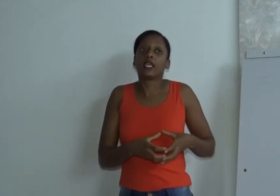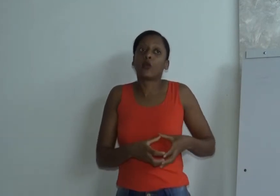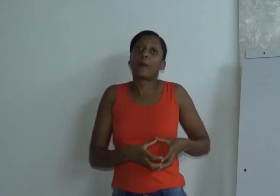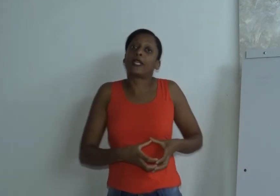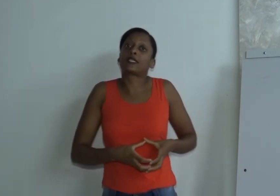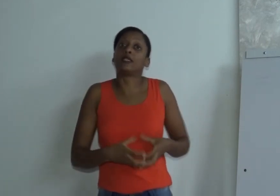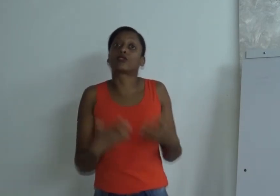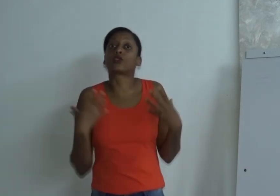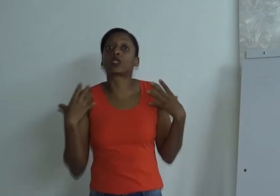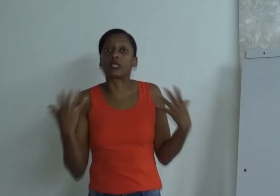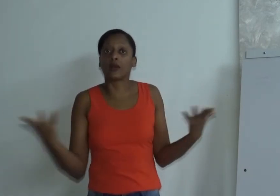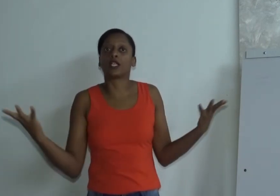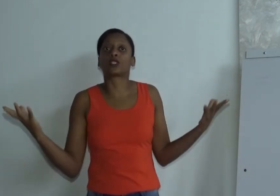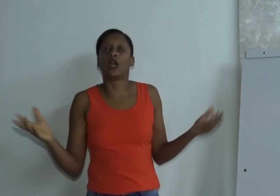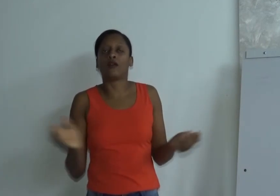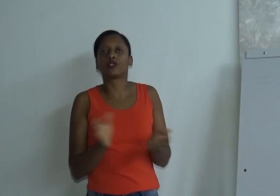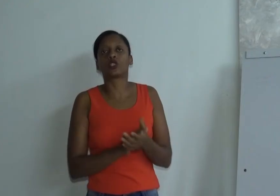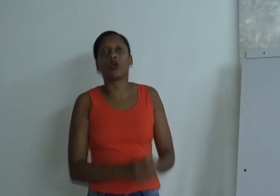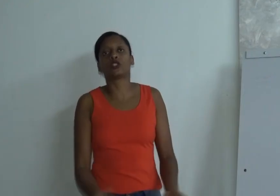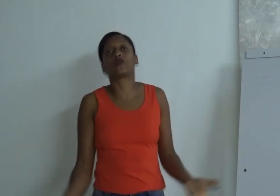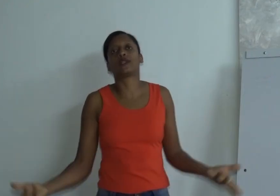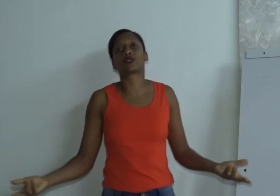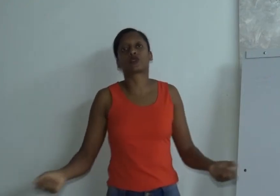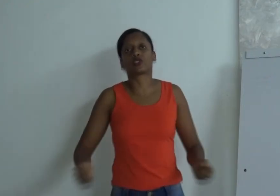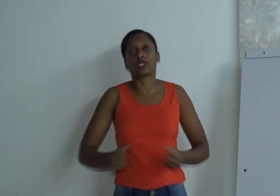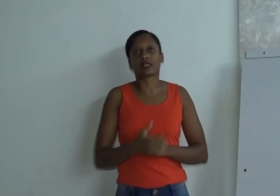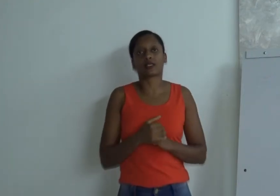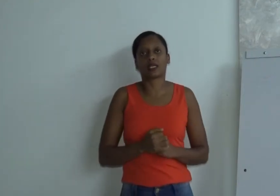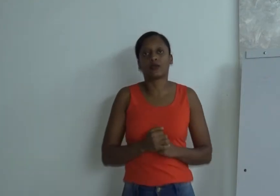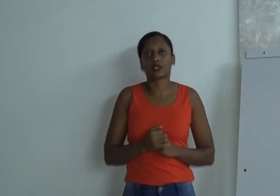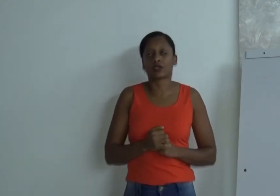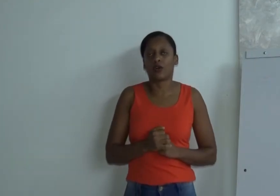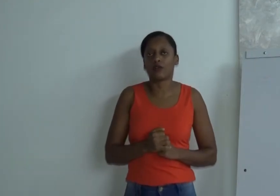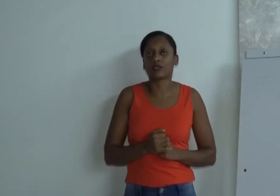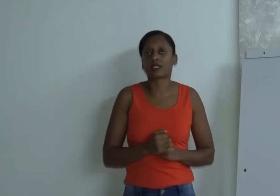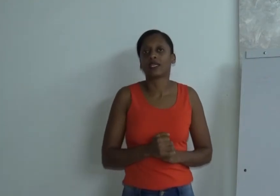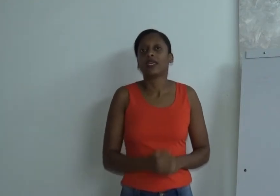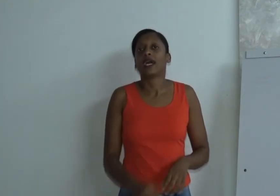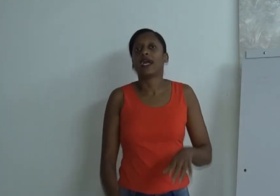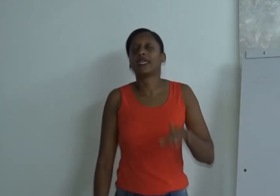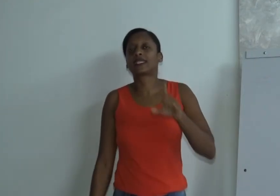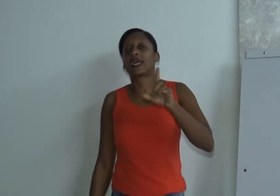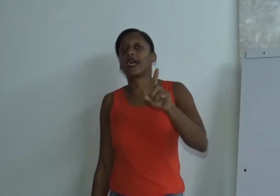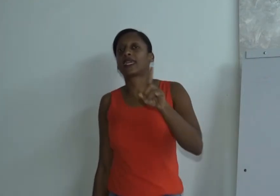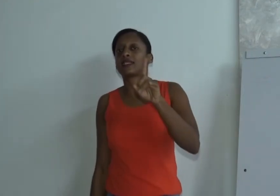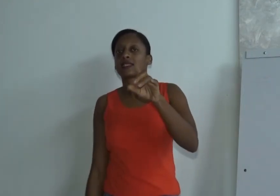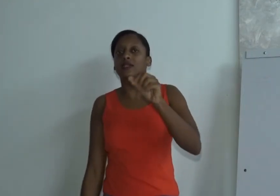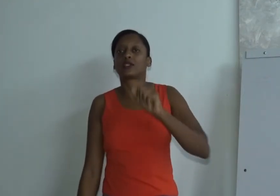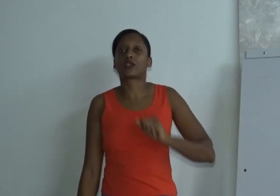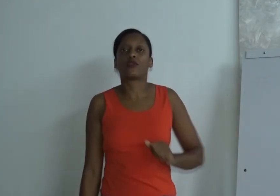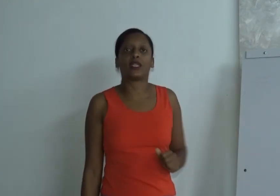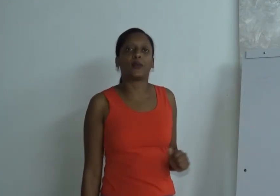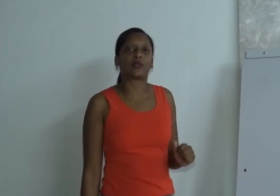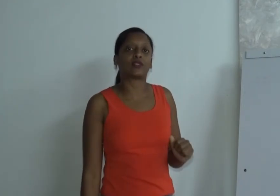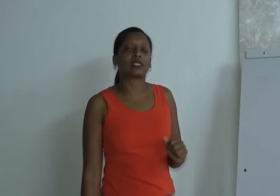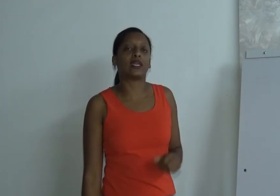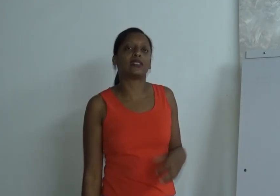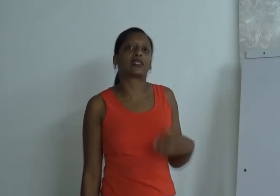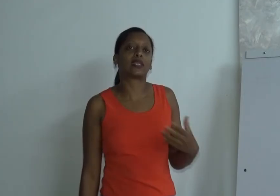eu preciso de células novas. De onde vai surgir essas células novas? Aí tá aquelas células que eu falei para vocês, que